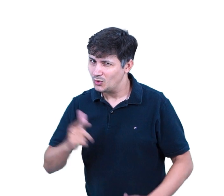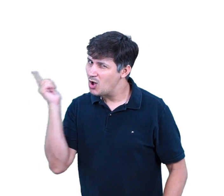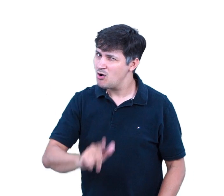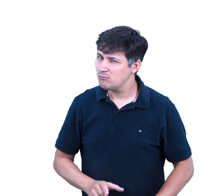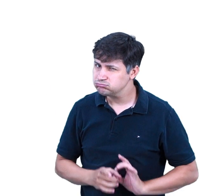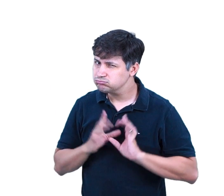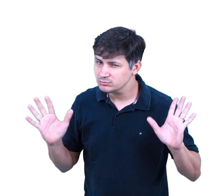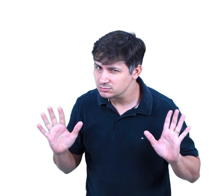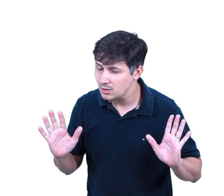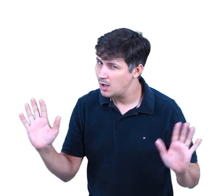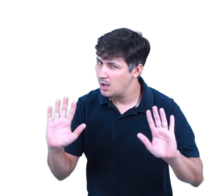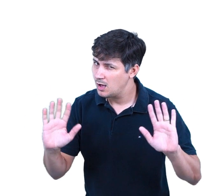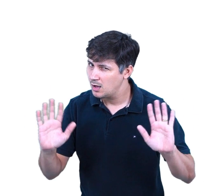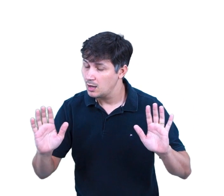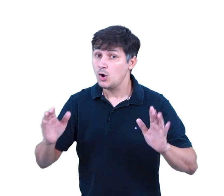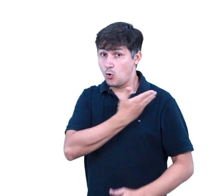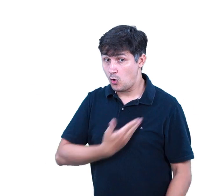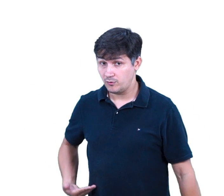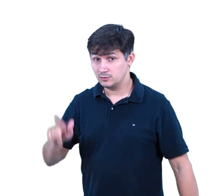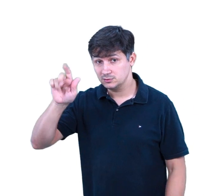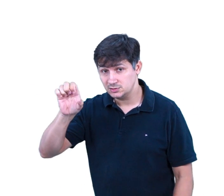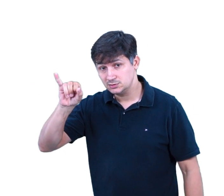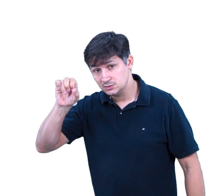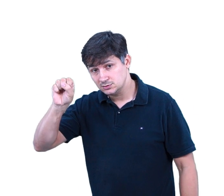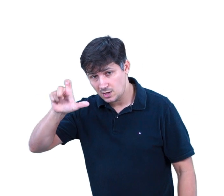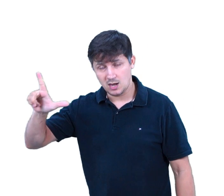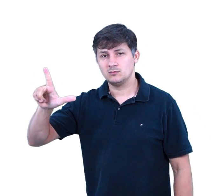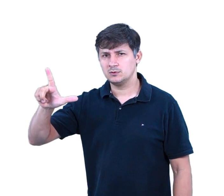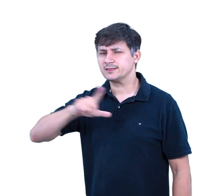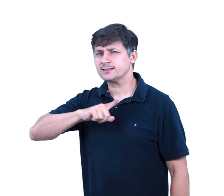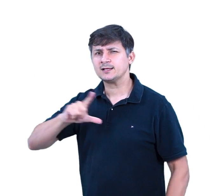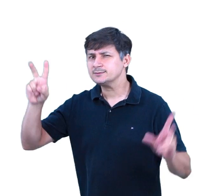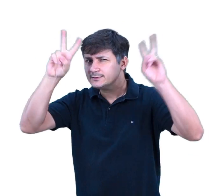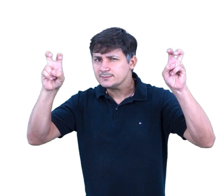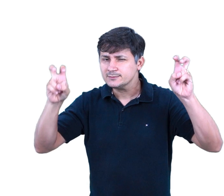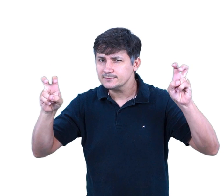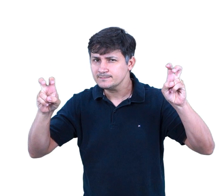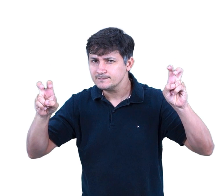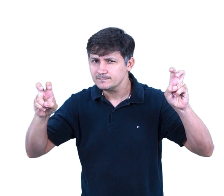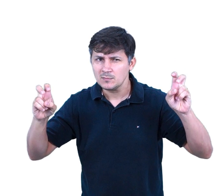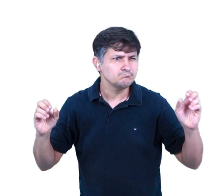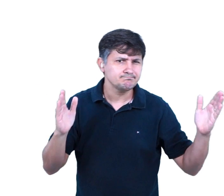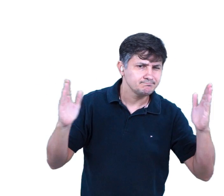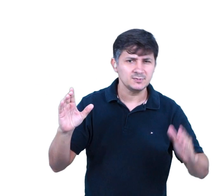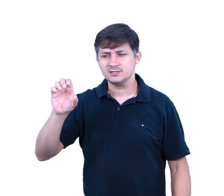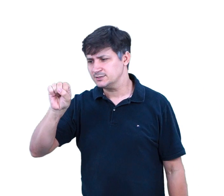governo Geisel se baseou no binômio sístole e diástole. Ah, tá! Agora a gente está misturando aula de biologia